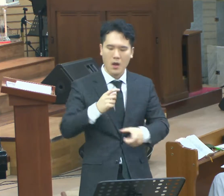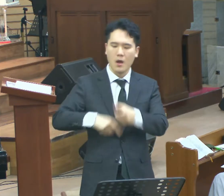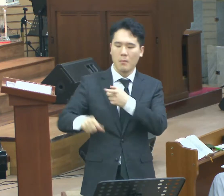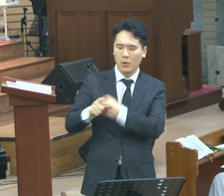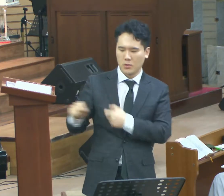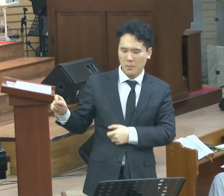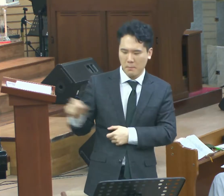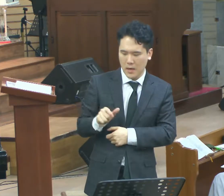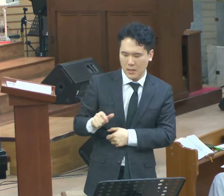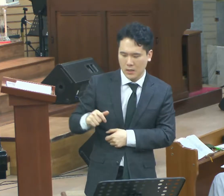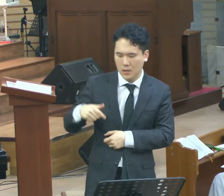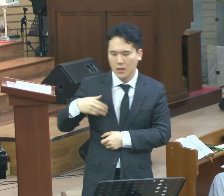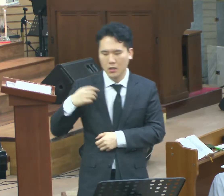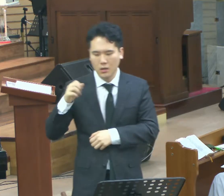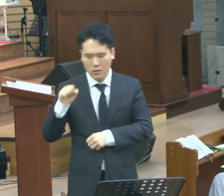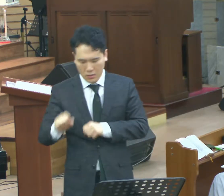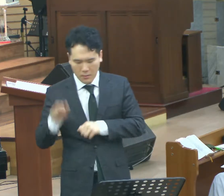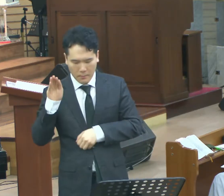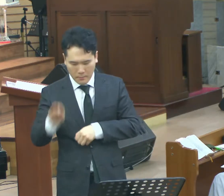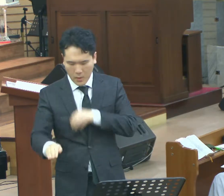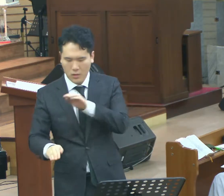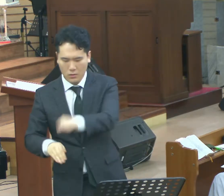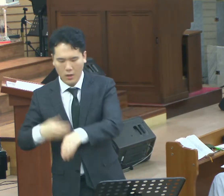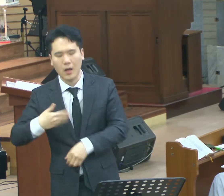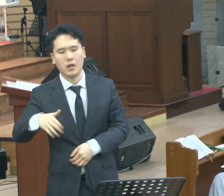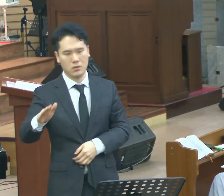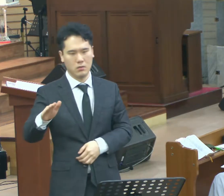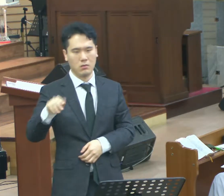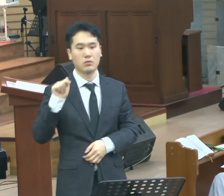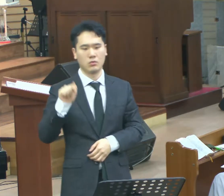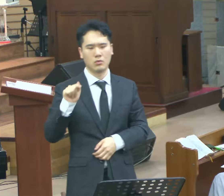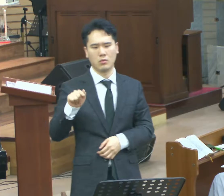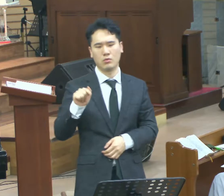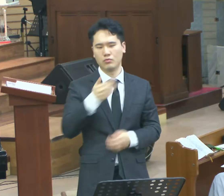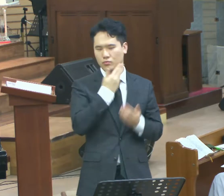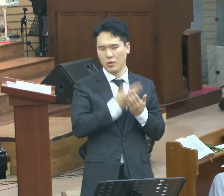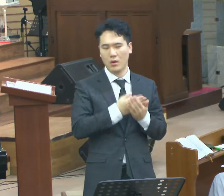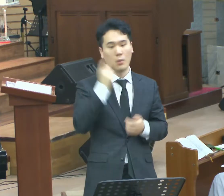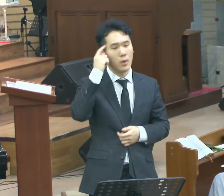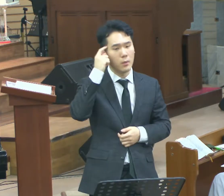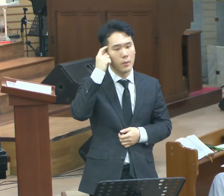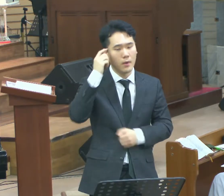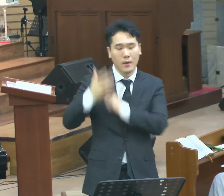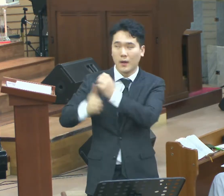빨리 움직여요. 왜냐하면 하나님의 뜻에 더 민감하기 때문에 그래요.